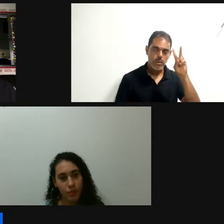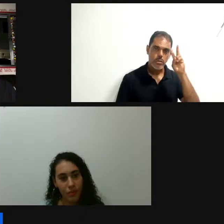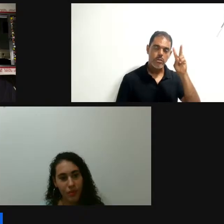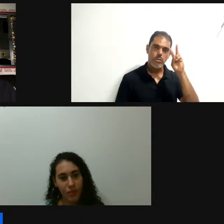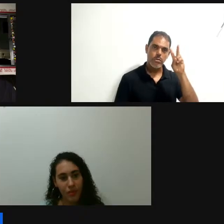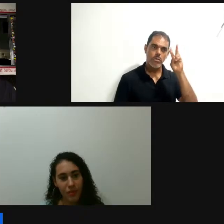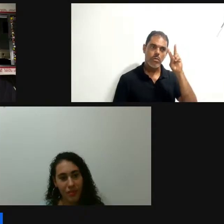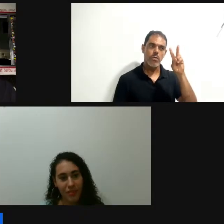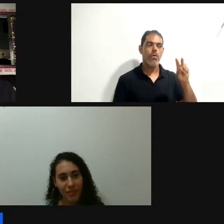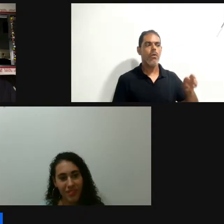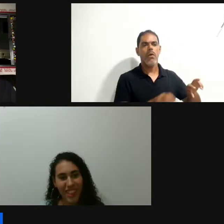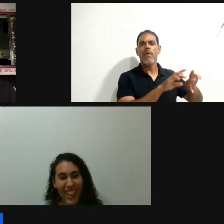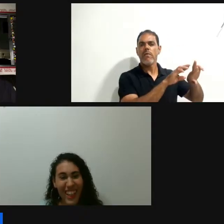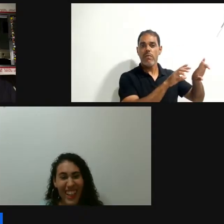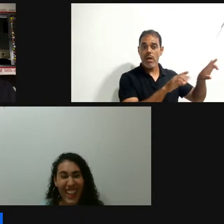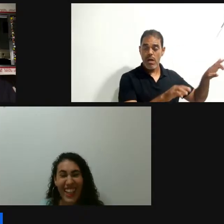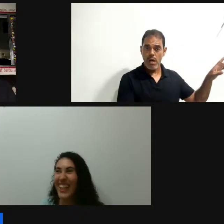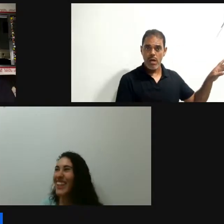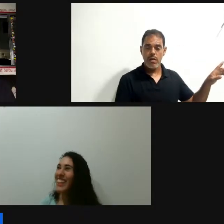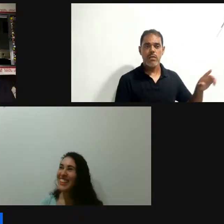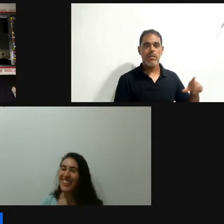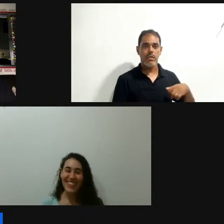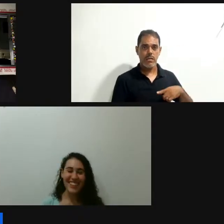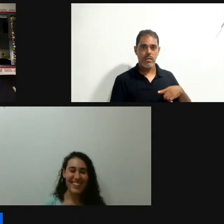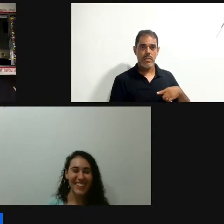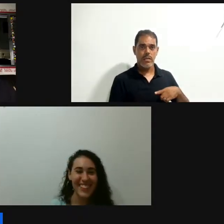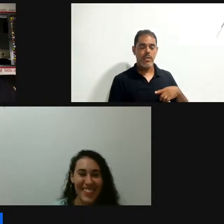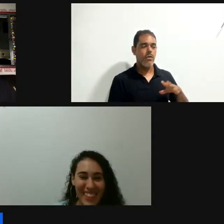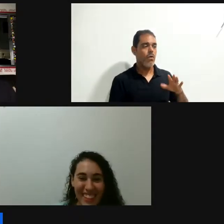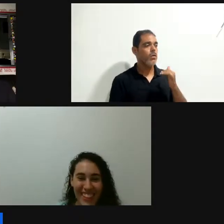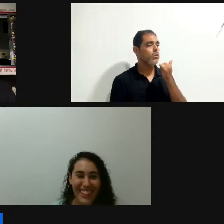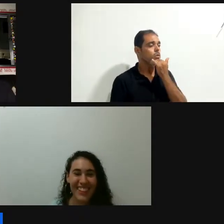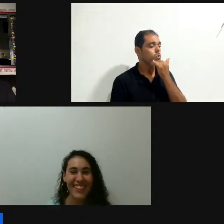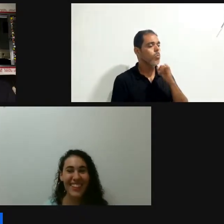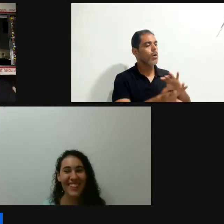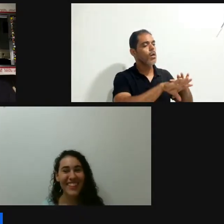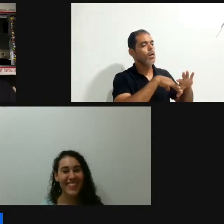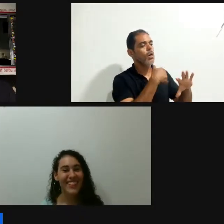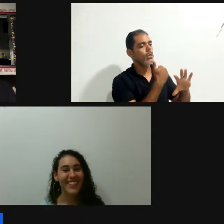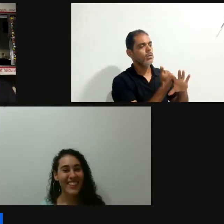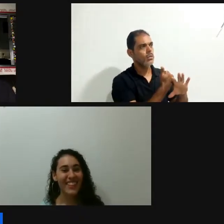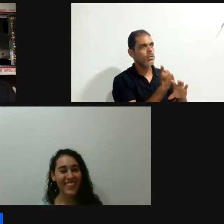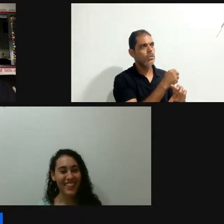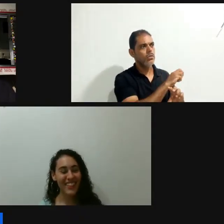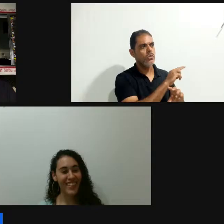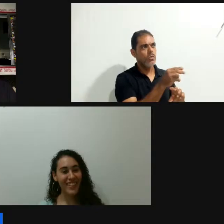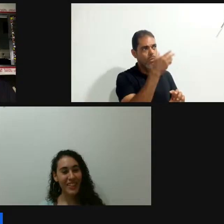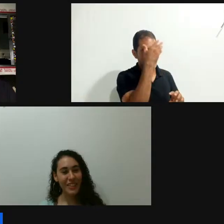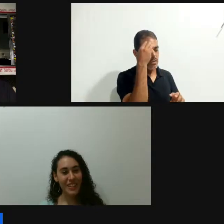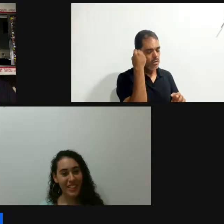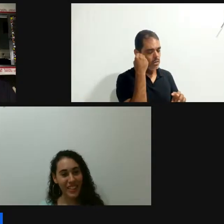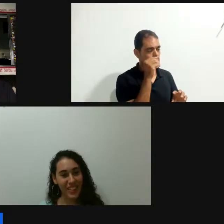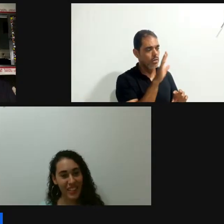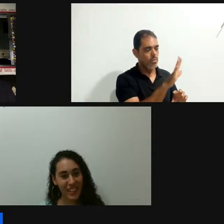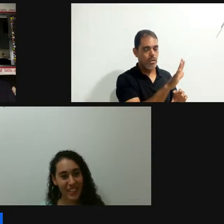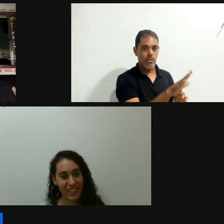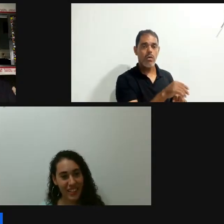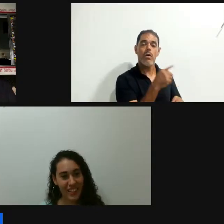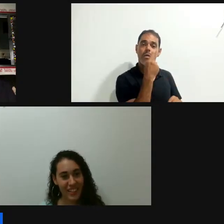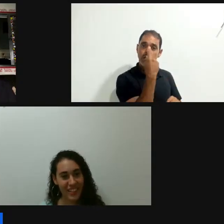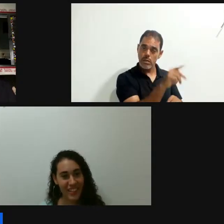por não lembrar o nome do seu canal ao vivo, mas ele já tem HQ publicado. Eu vou falar com